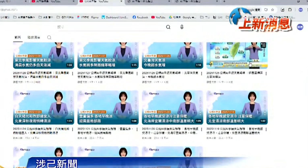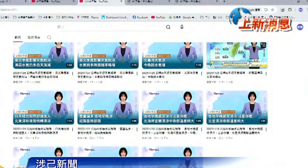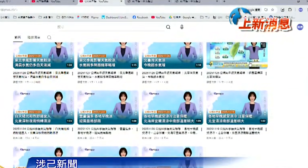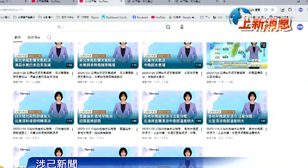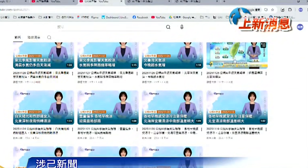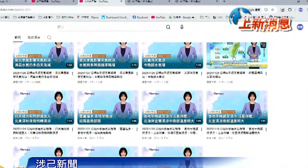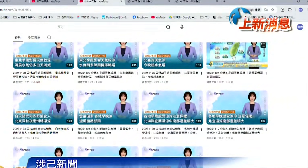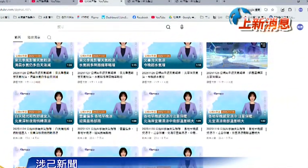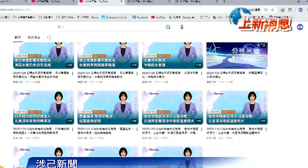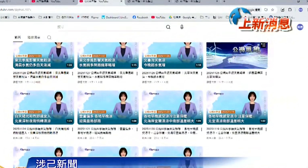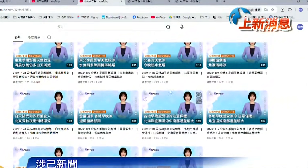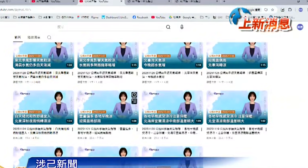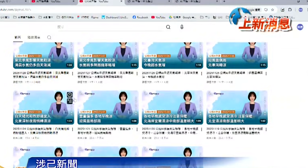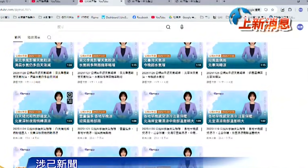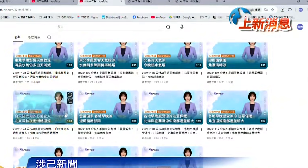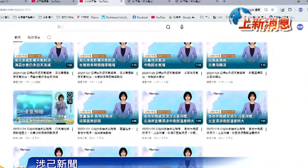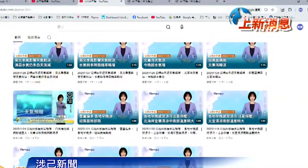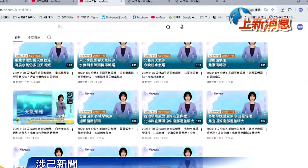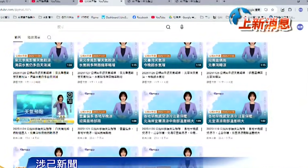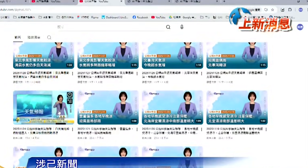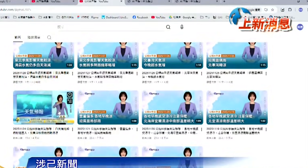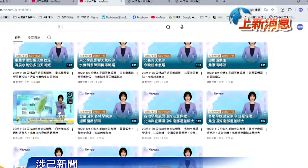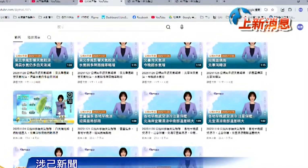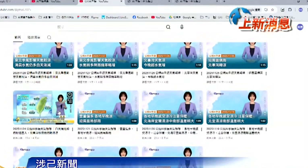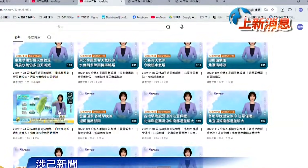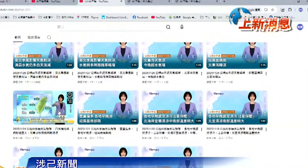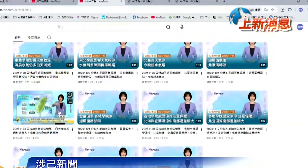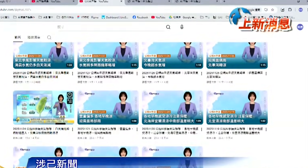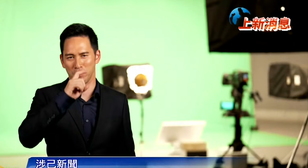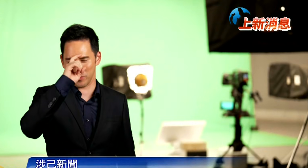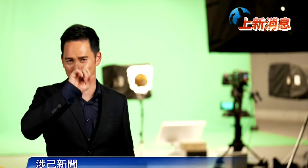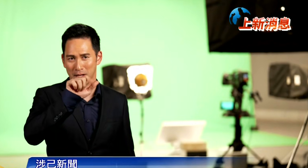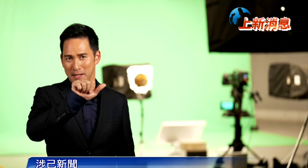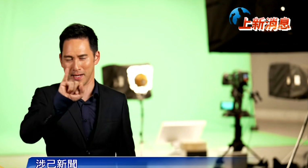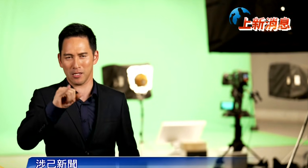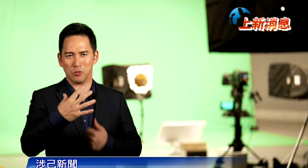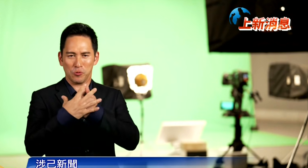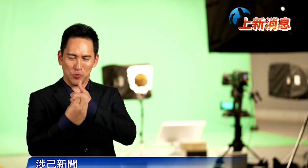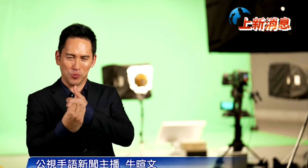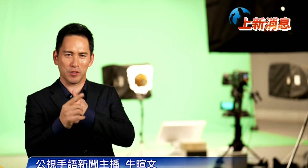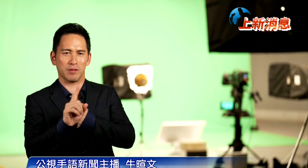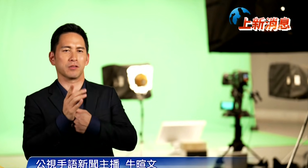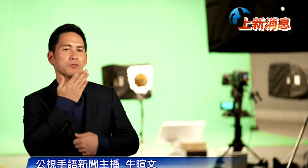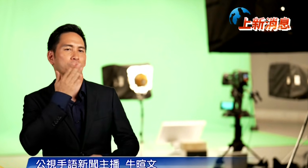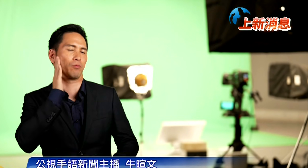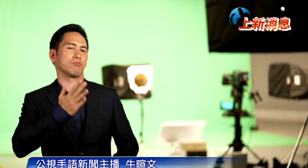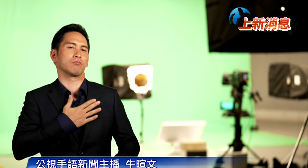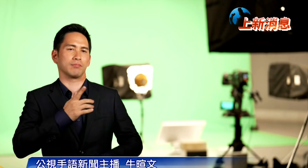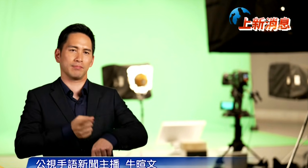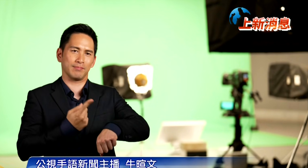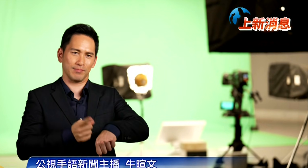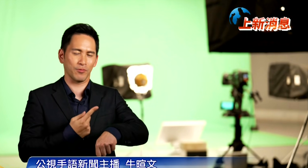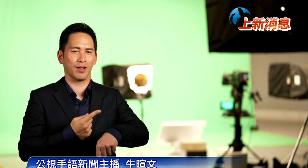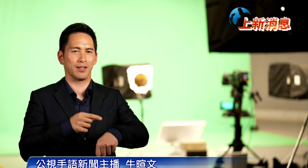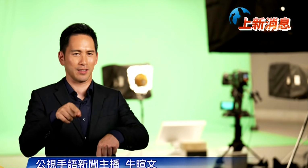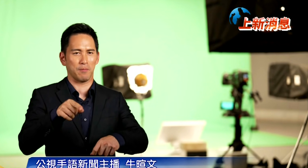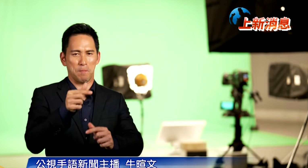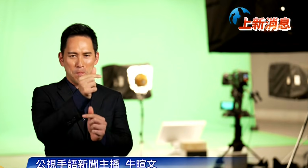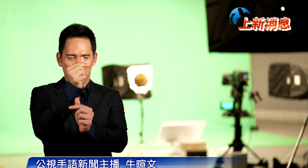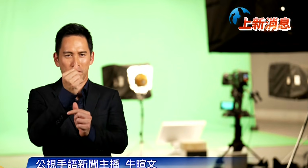测试，确定讲听袂到的乡亲会使看得清楚。 希望 AI 训练完之后是能打好很自然的手语，